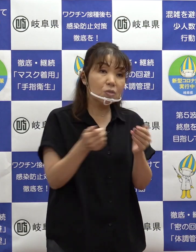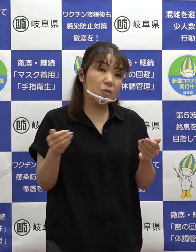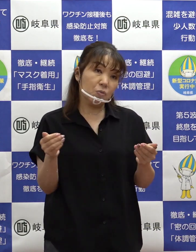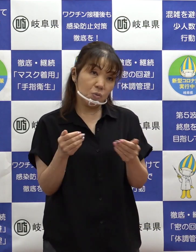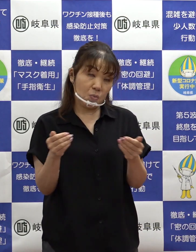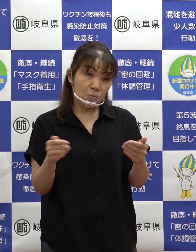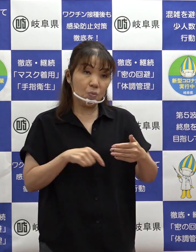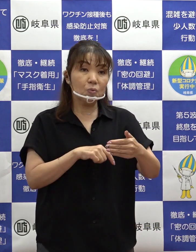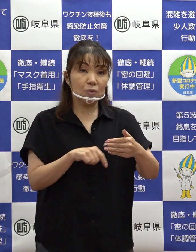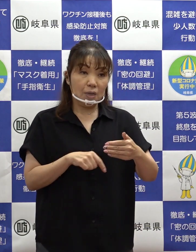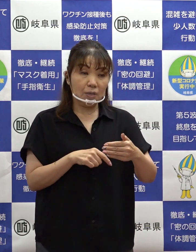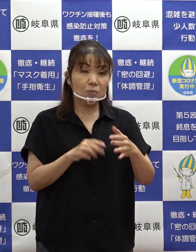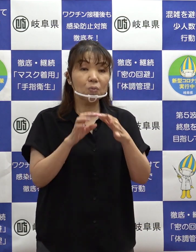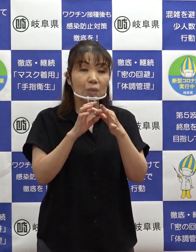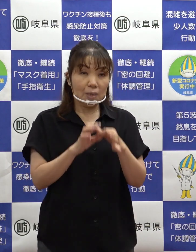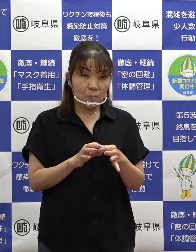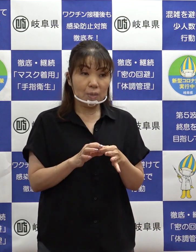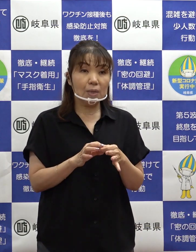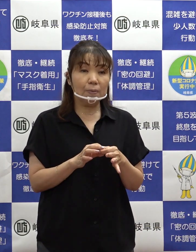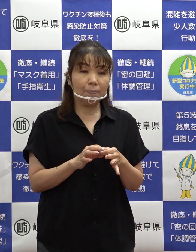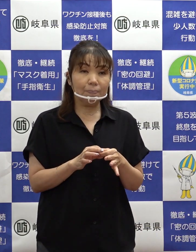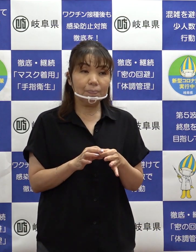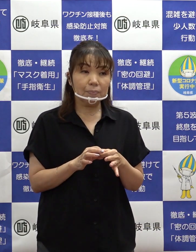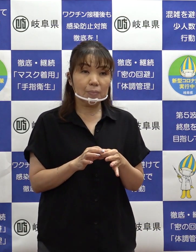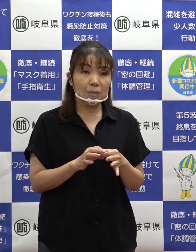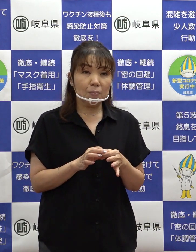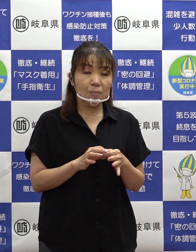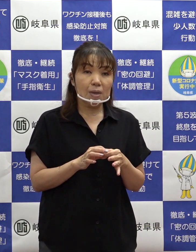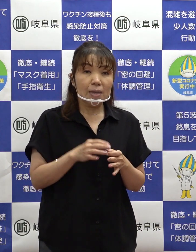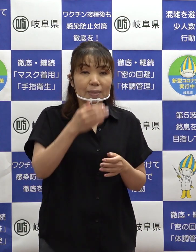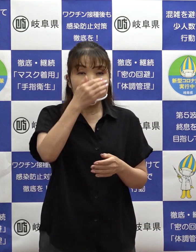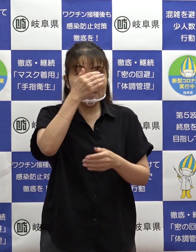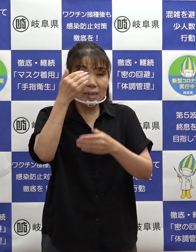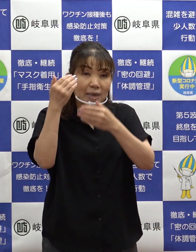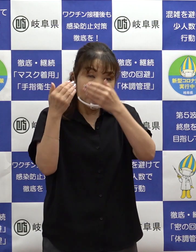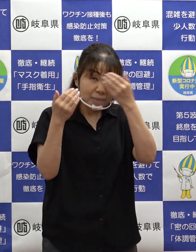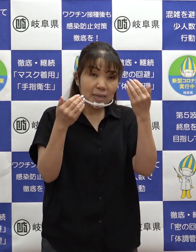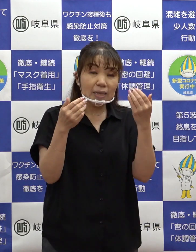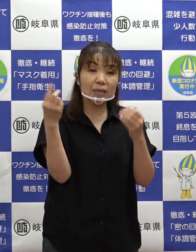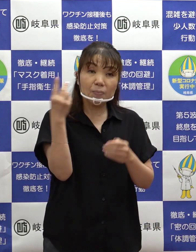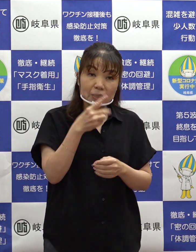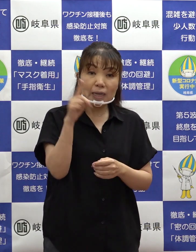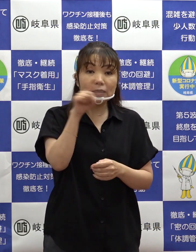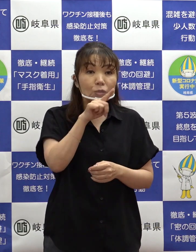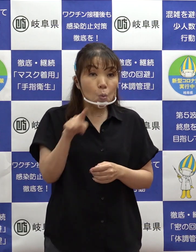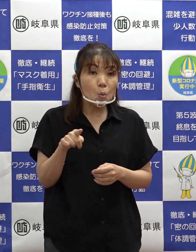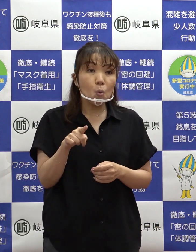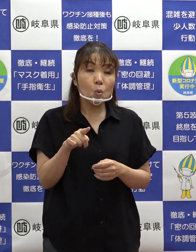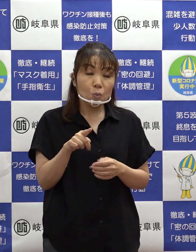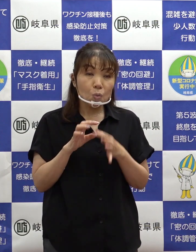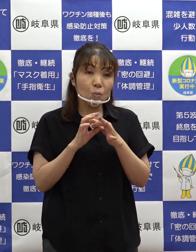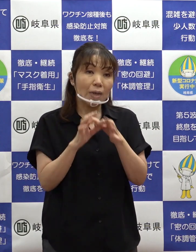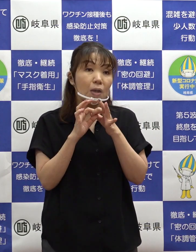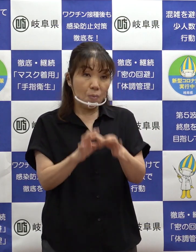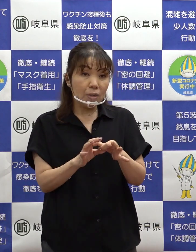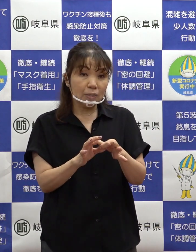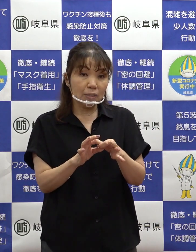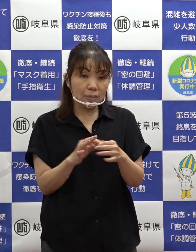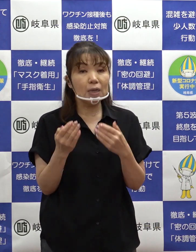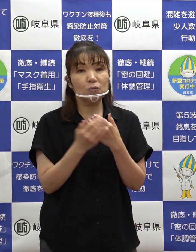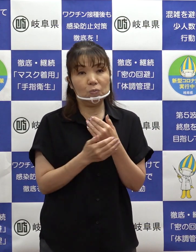ので、ある種こう何て言いますか、きめ細かい人海戦術みたいなところがあります